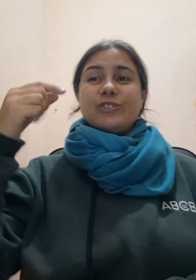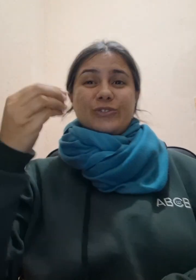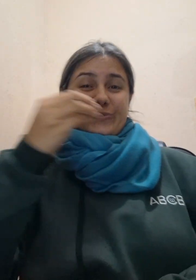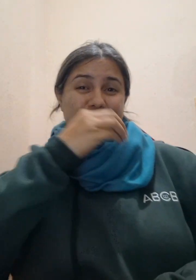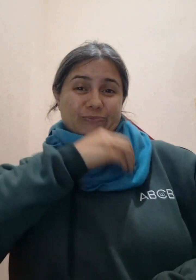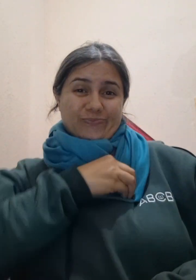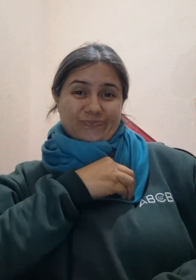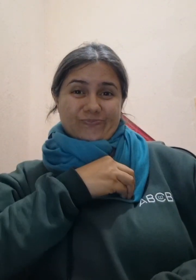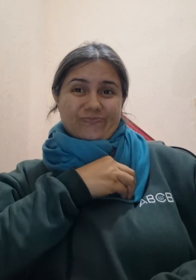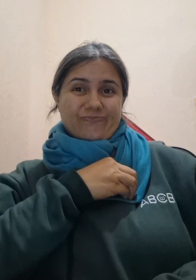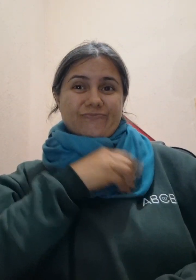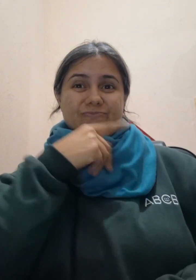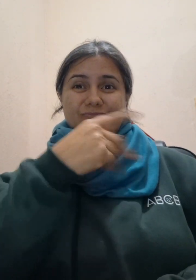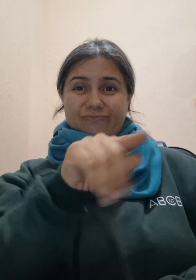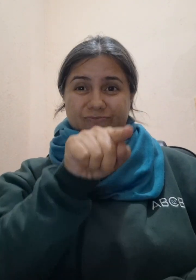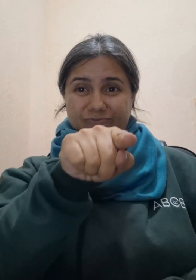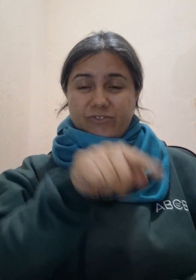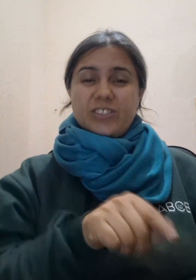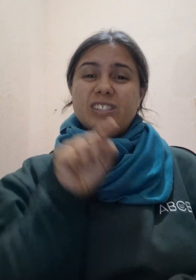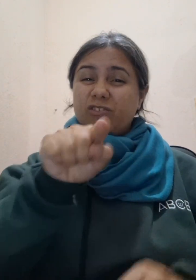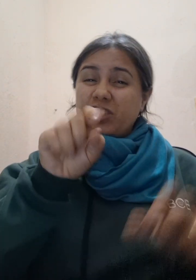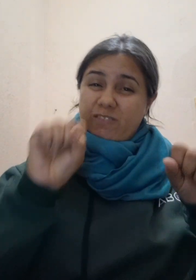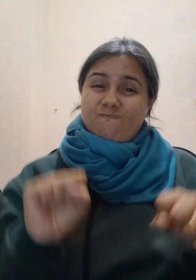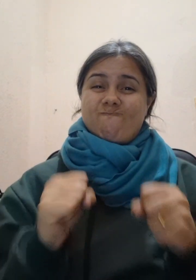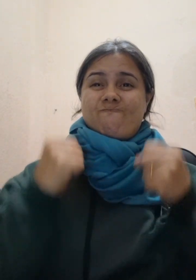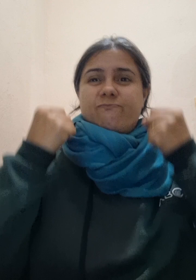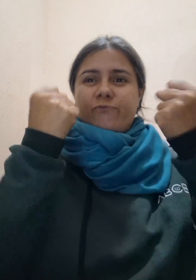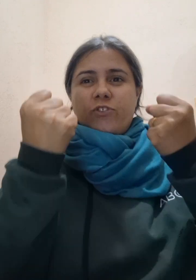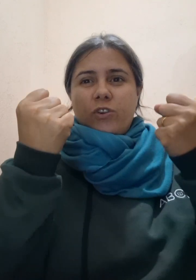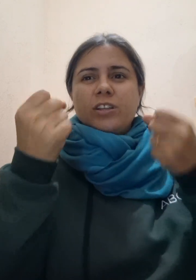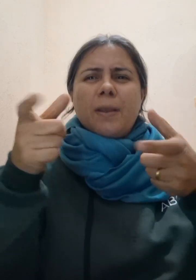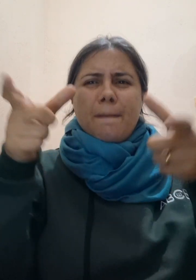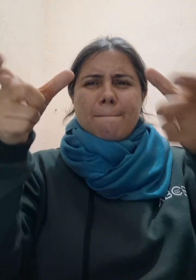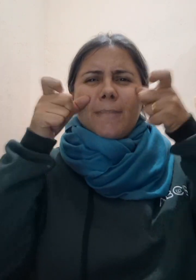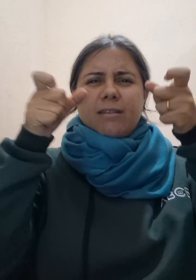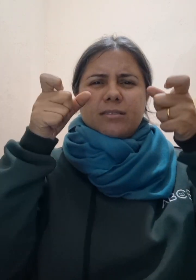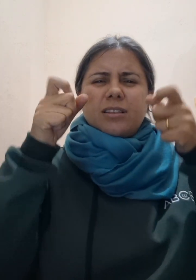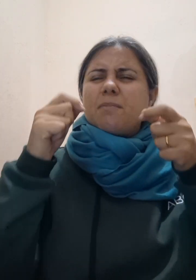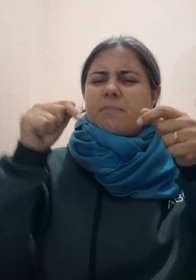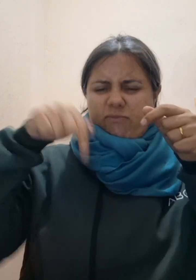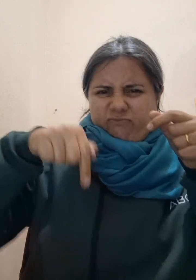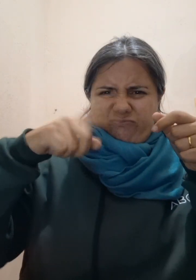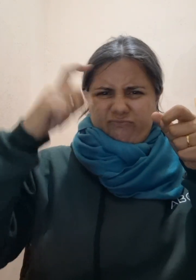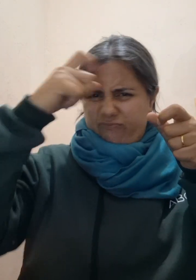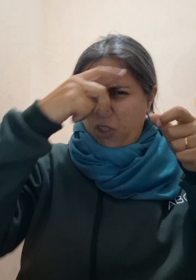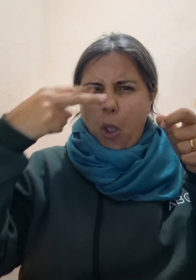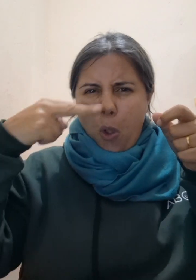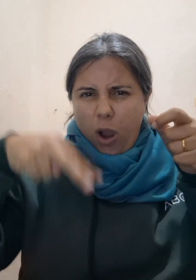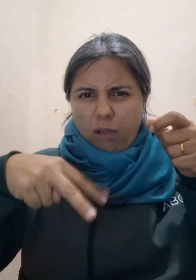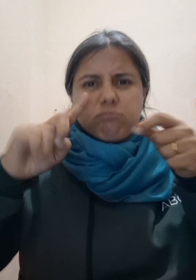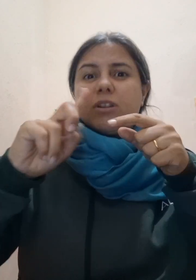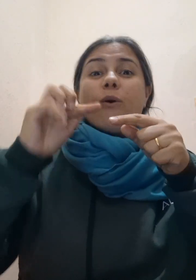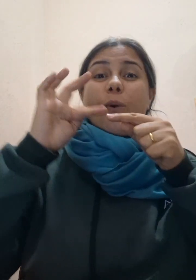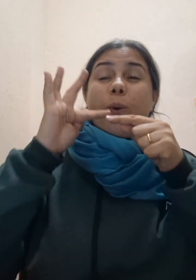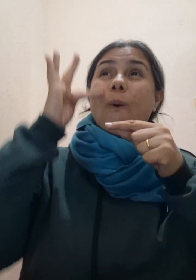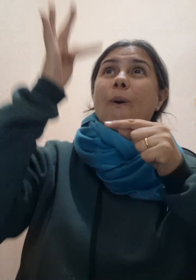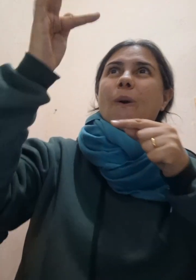Quando você se deparar, né? Se encontrar, enfrentar o sofrimento, lembre-se que o